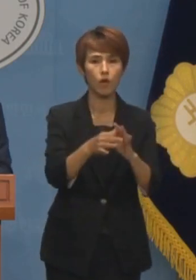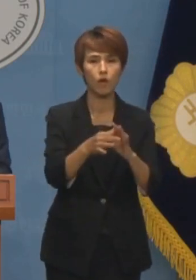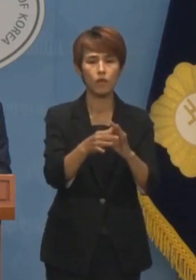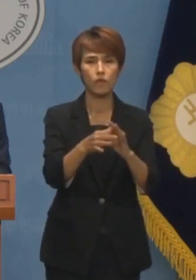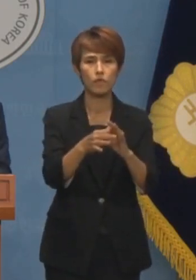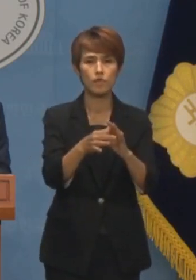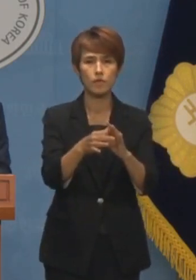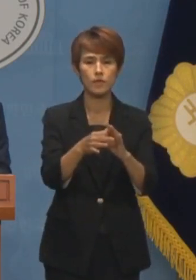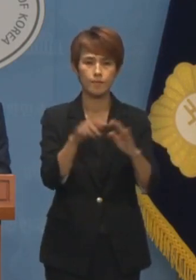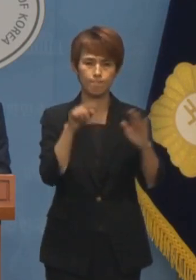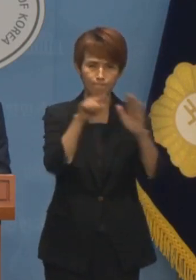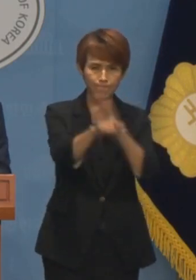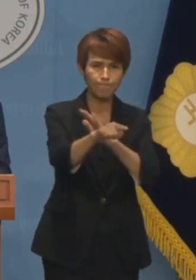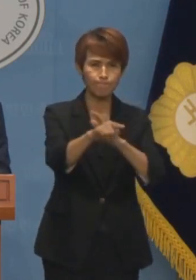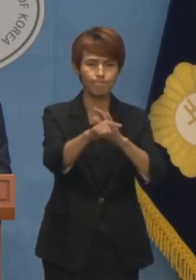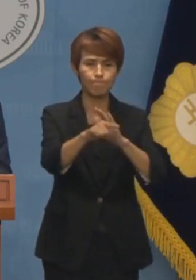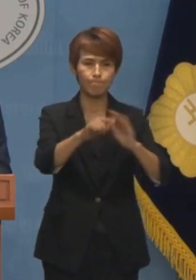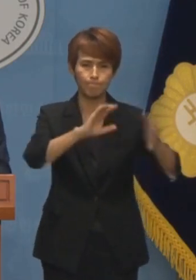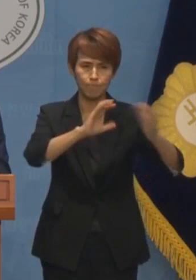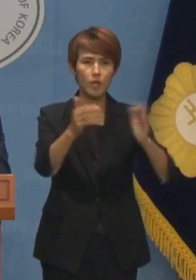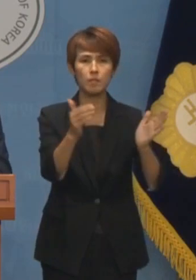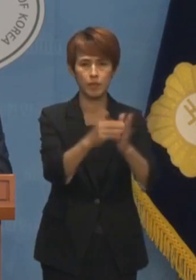현장 간담회를 가졌습니다.